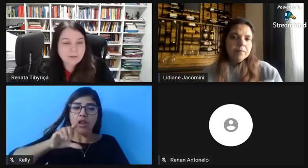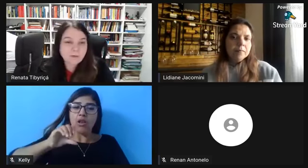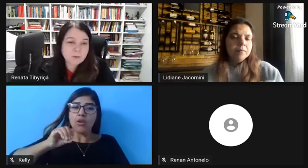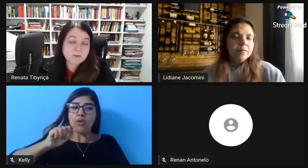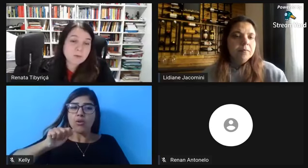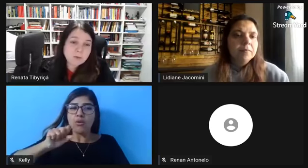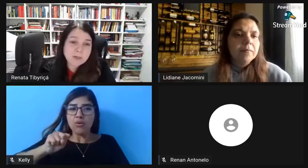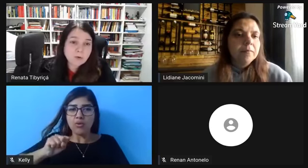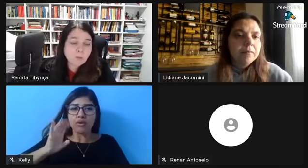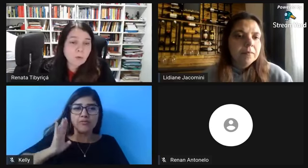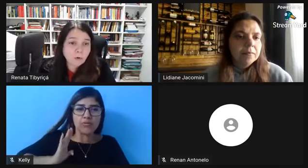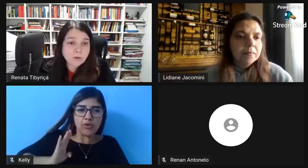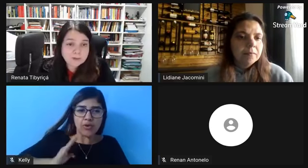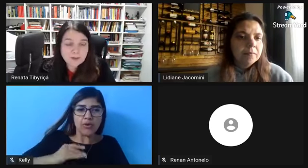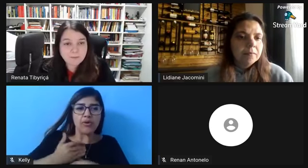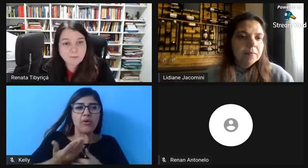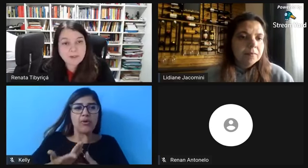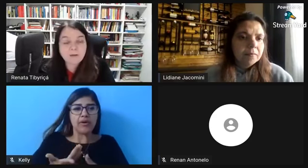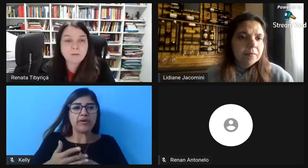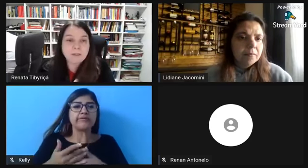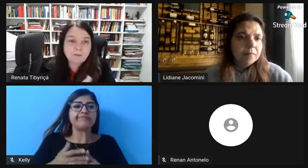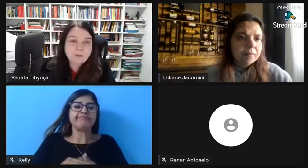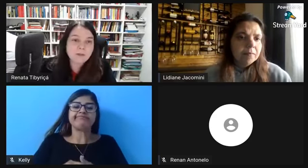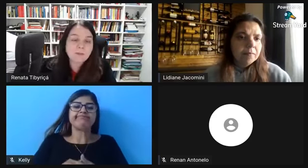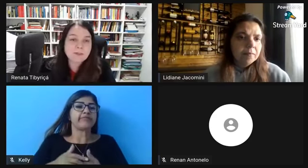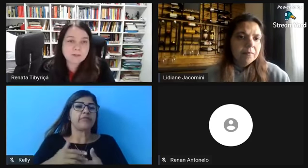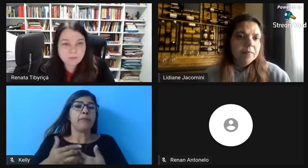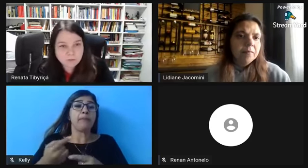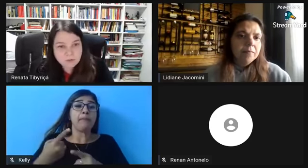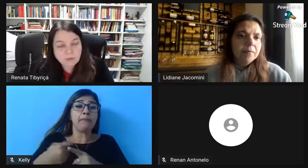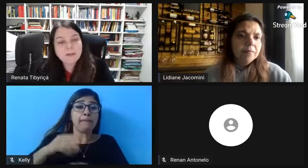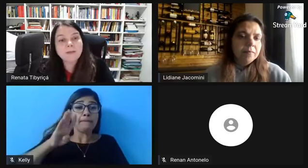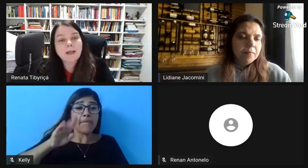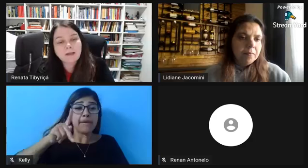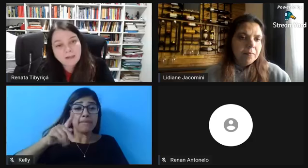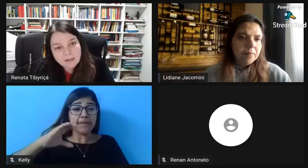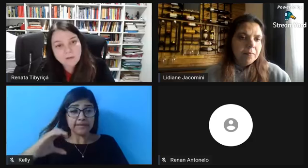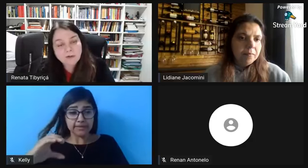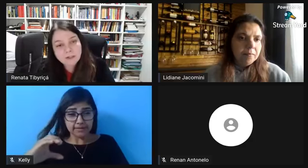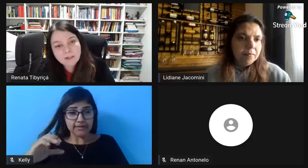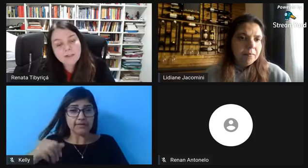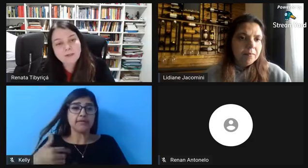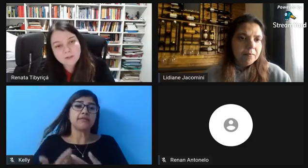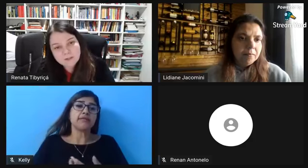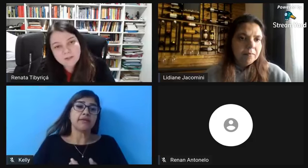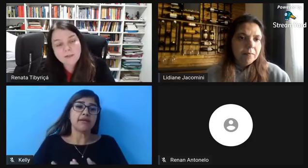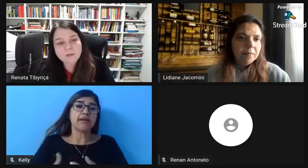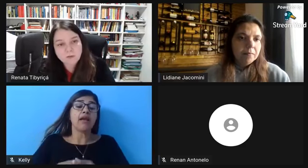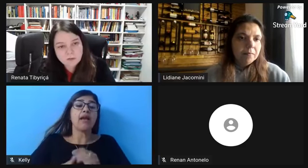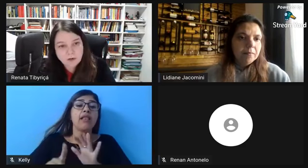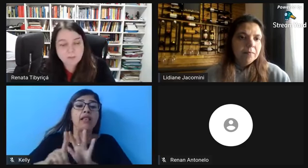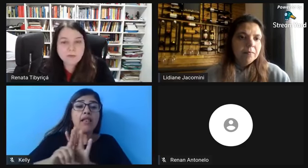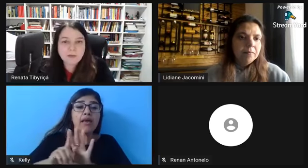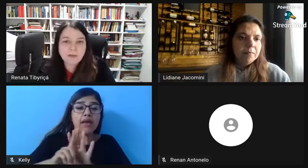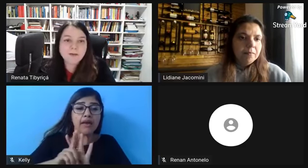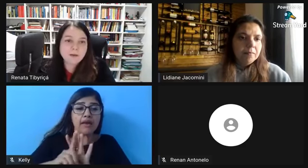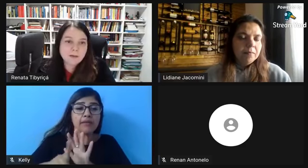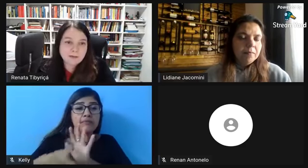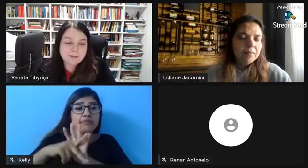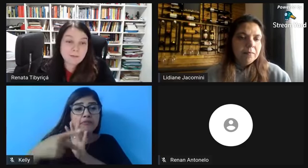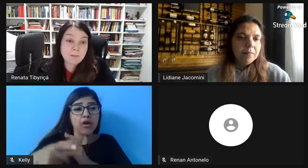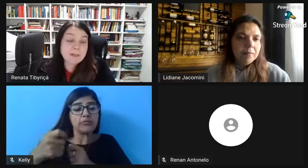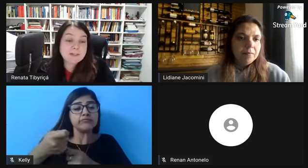de que muitas pessoas conhecem como LOAS, né? Porque é o benefício da prestação continuada da Lei Orgânica de Assistência Social, por isso